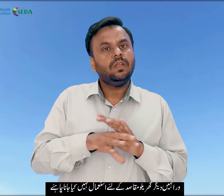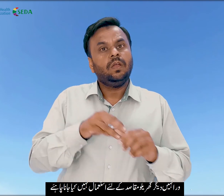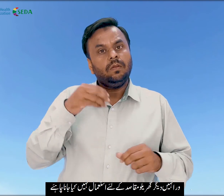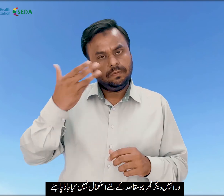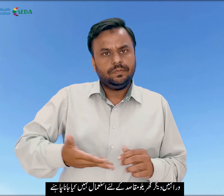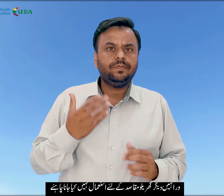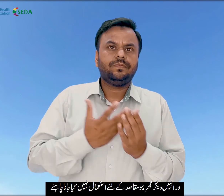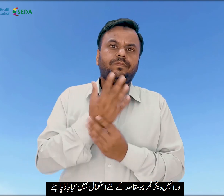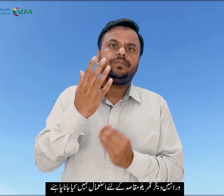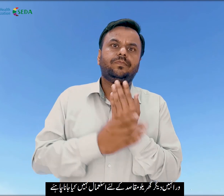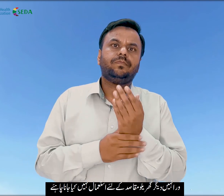جانا چاہیے۔